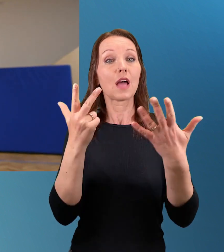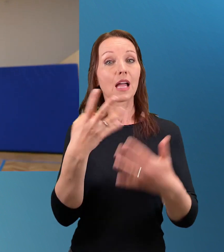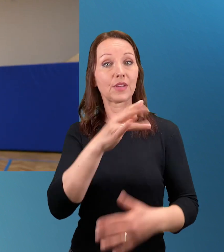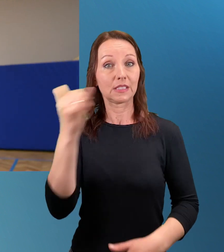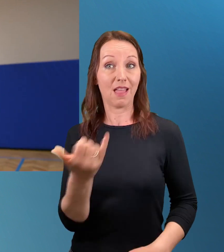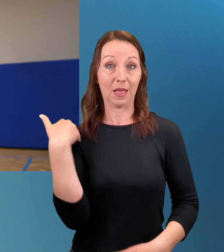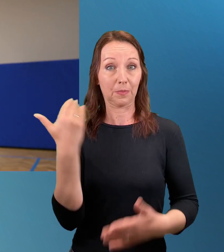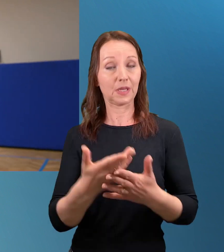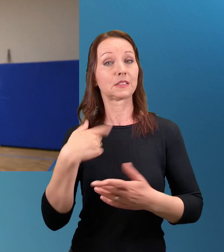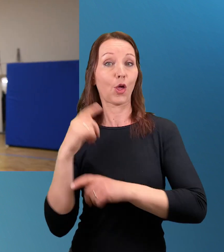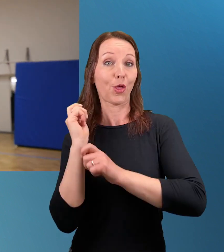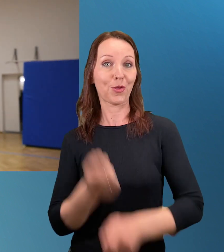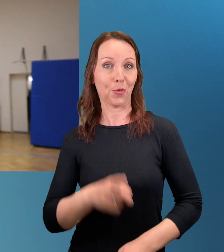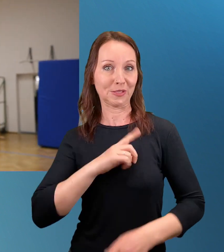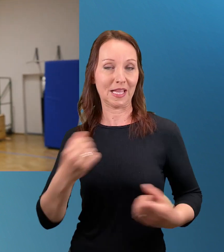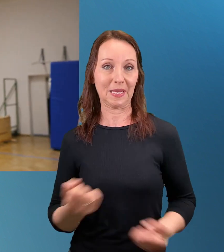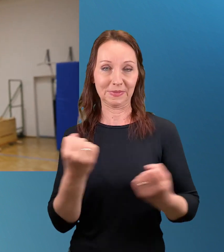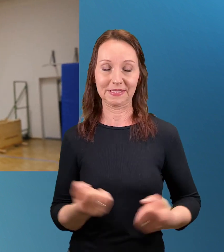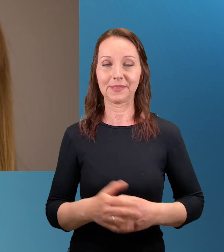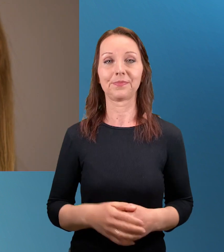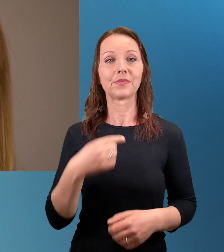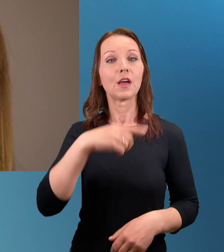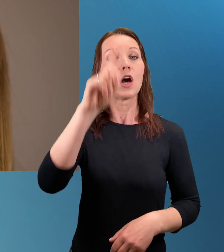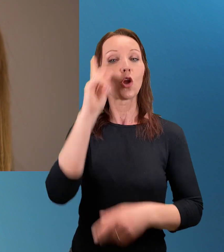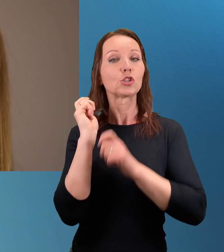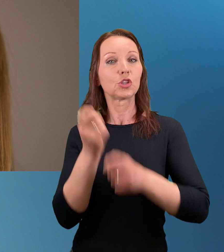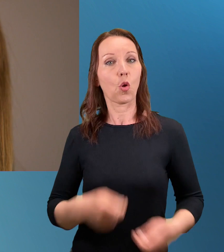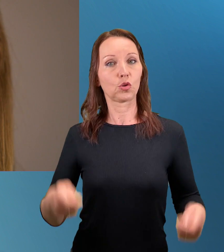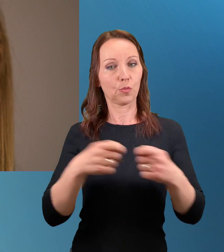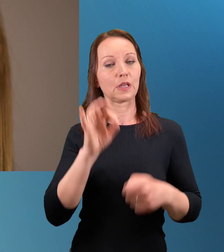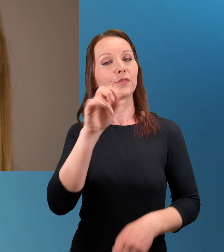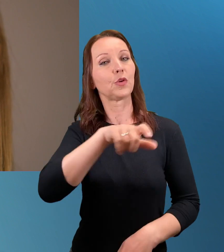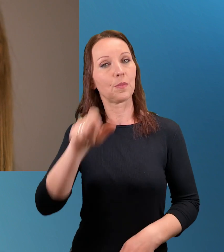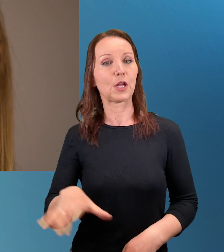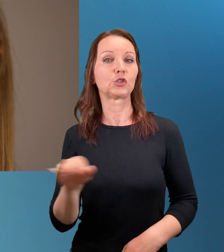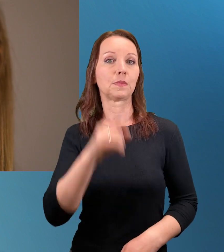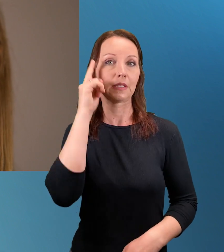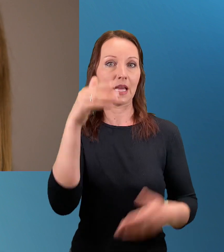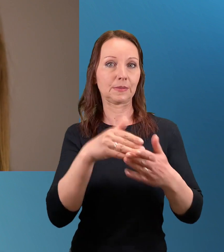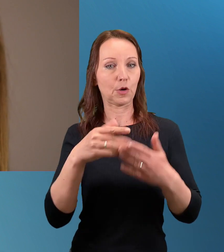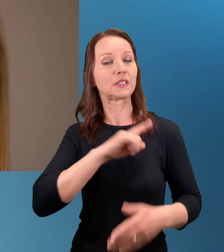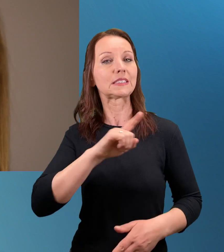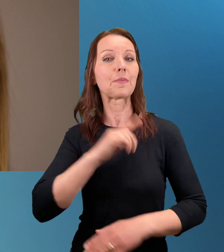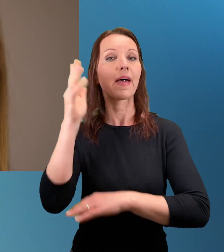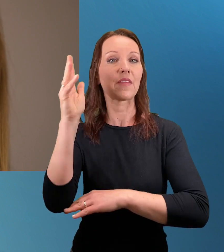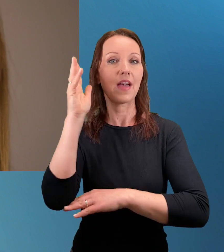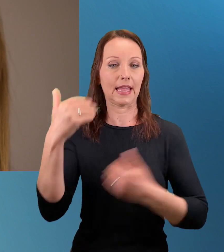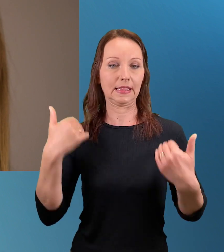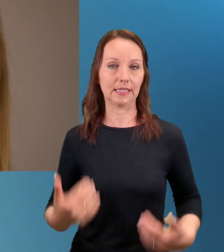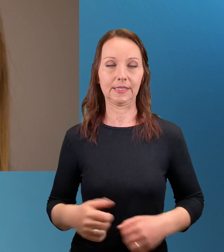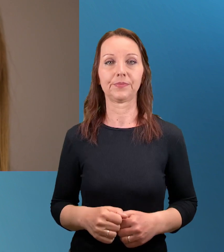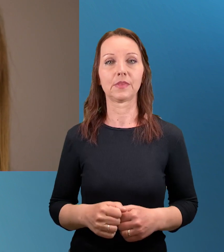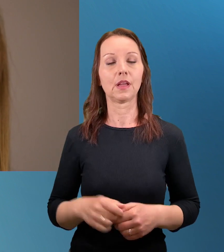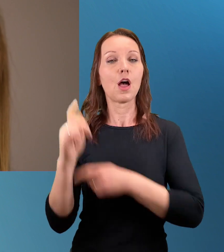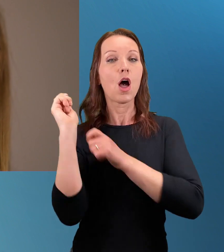Jahren Judo. Ich bin die Referentin des Deutschen Judo-Bundes für Menschen mit einer geistigen Behinderung. und Trainer im Judo